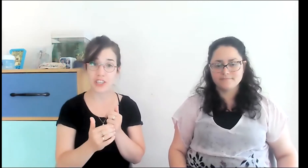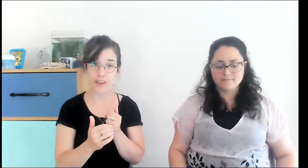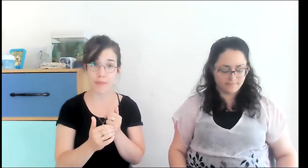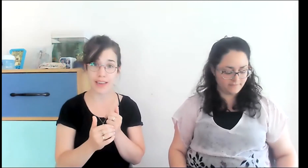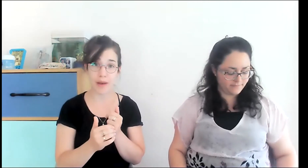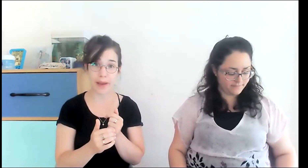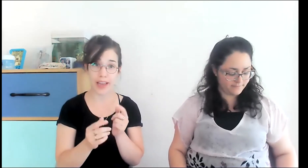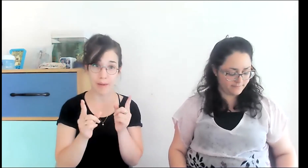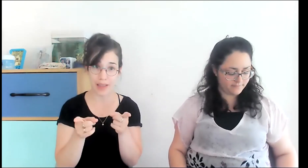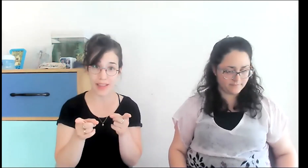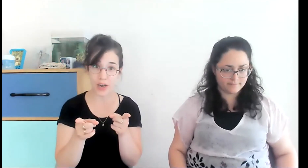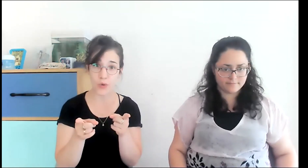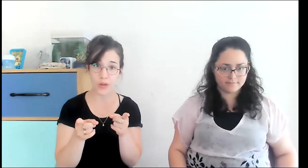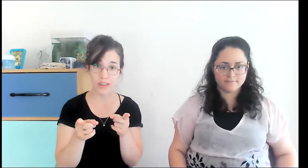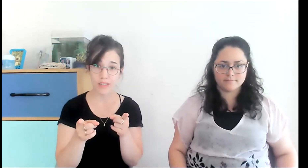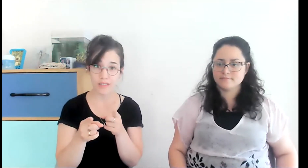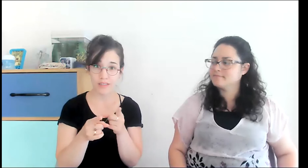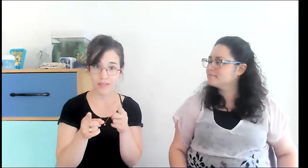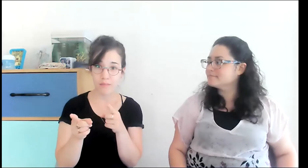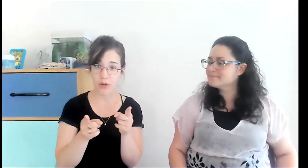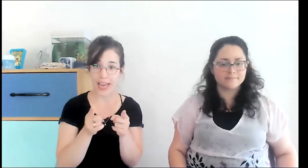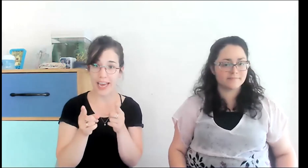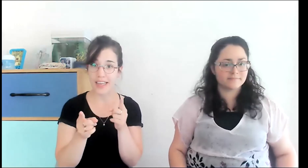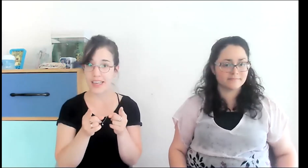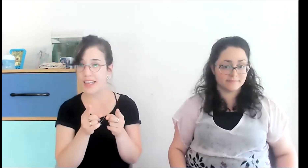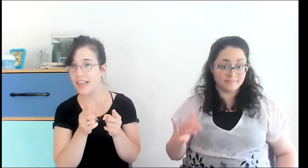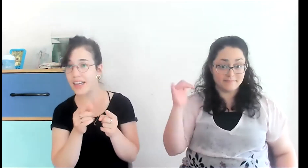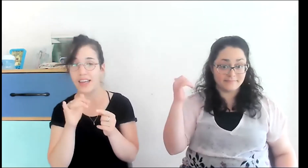השב הביתה מהמרחקים. אתם איתנו? בואו נראה.